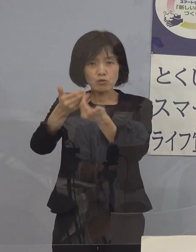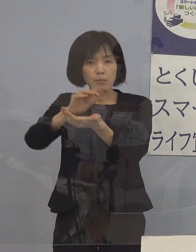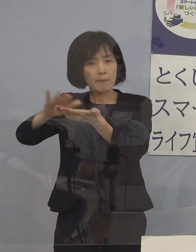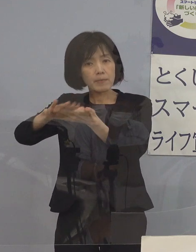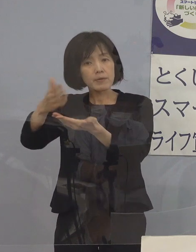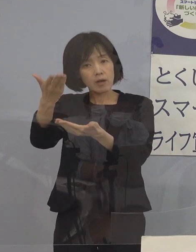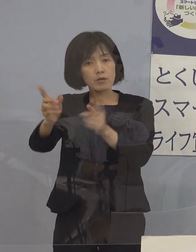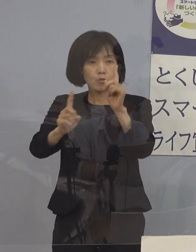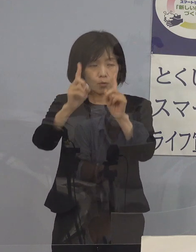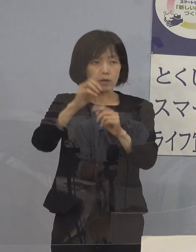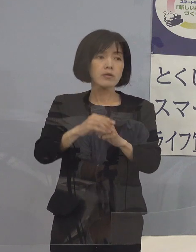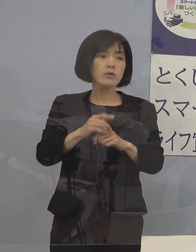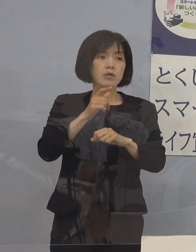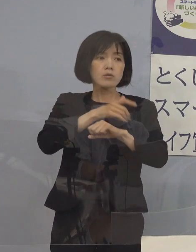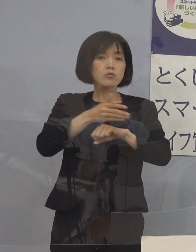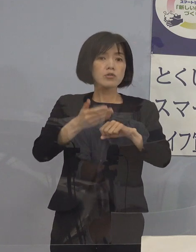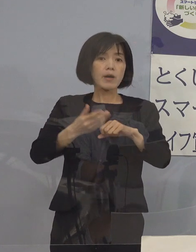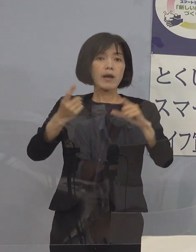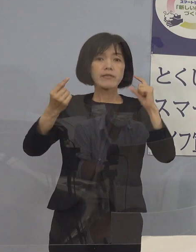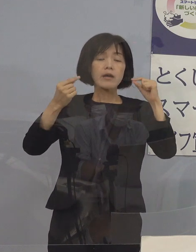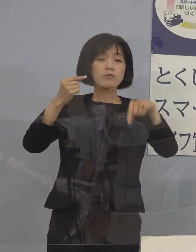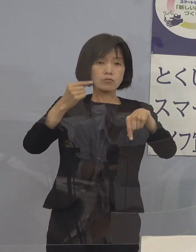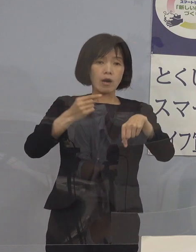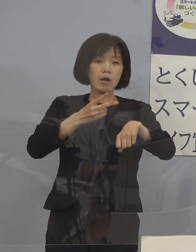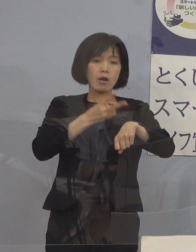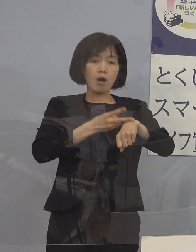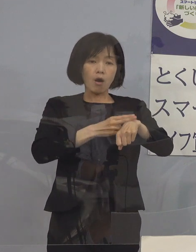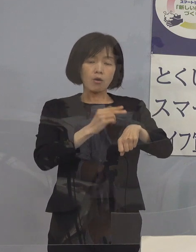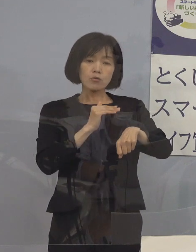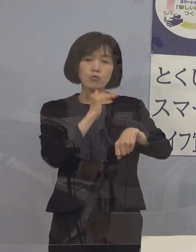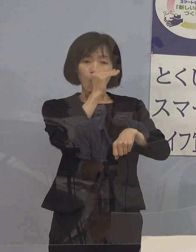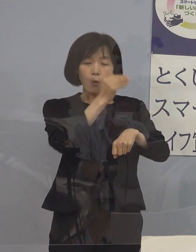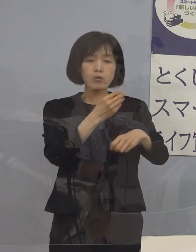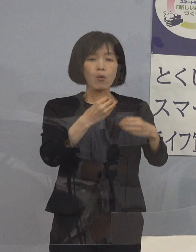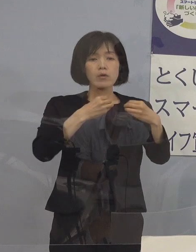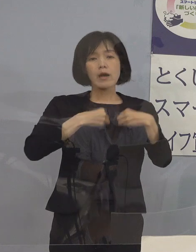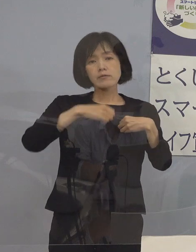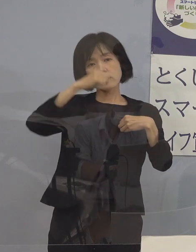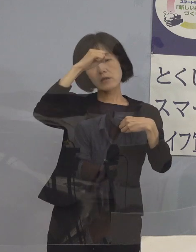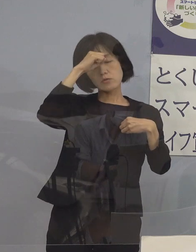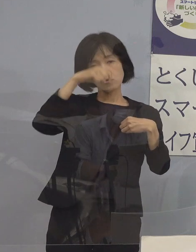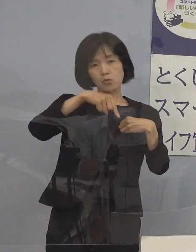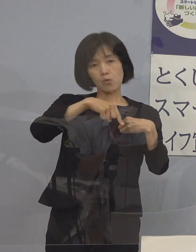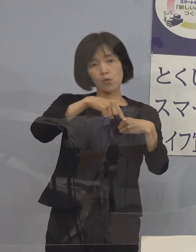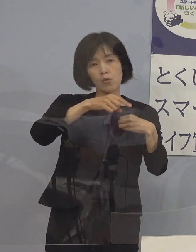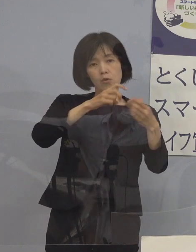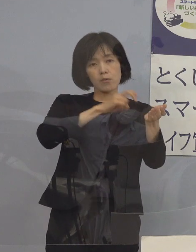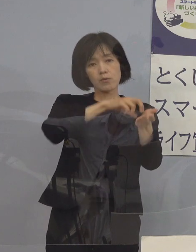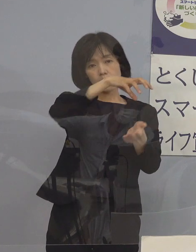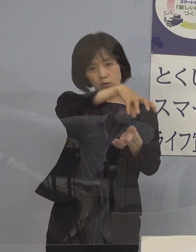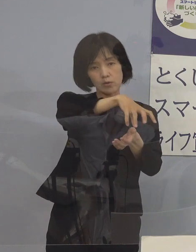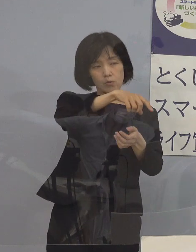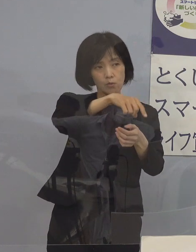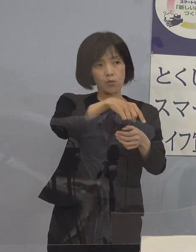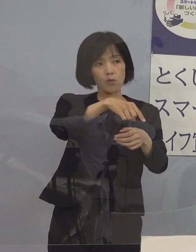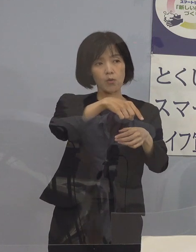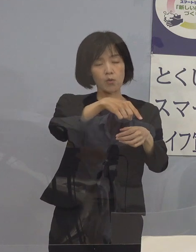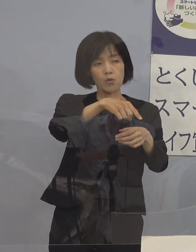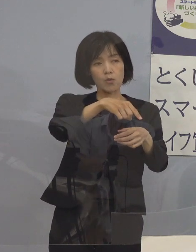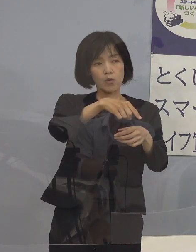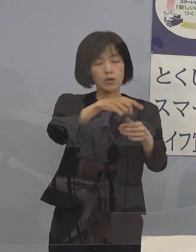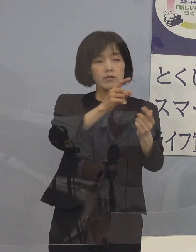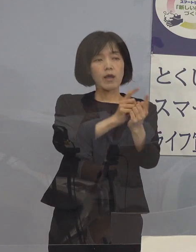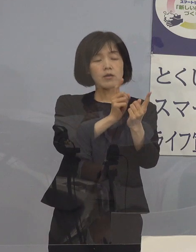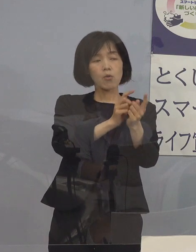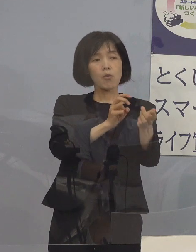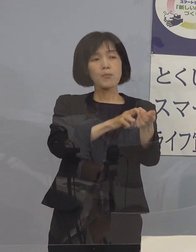りも徳島大学の場合には高度感染症の対応ということで、徳島県にとってみては一番の高度の感染症の対応